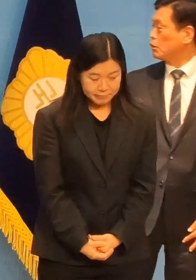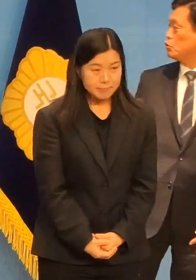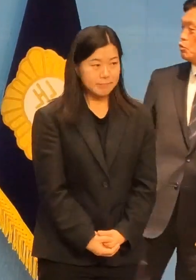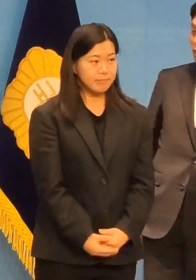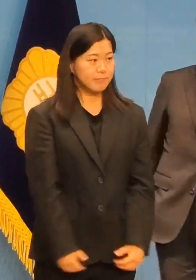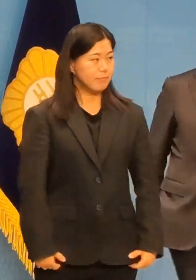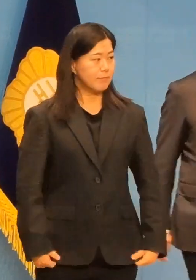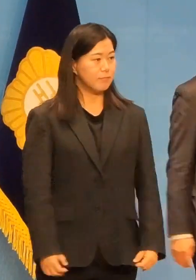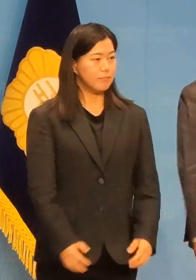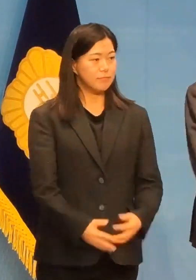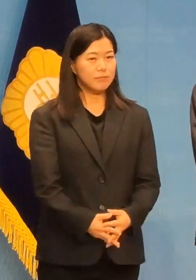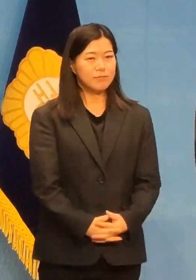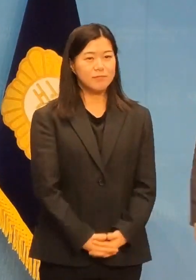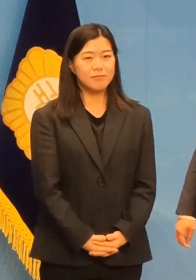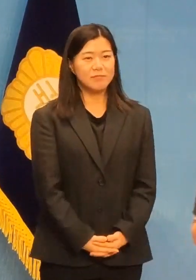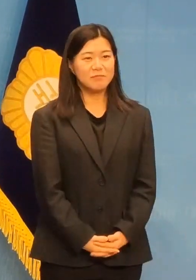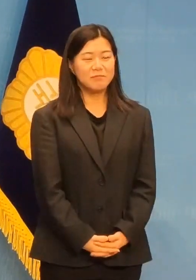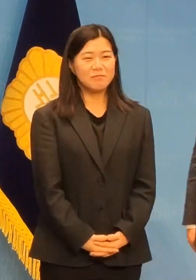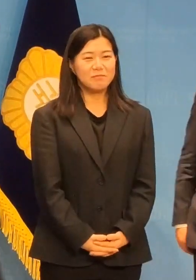뭐다 그쪽으로만 가 있으면 좀 도와.